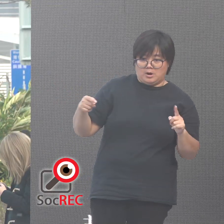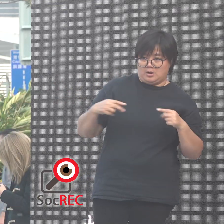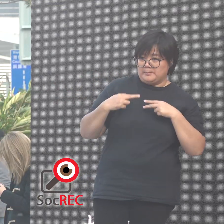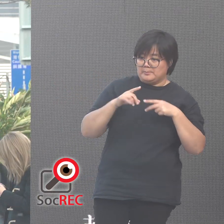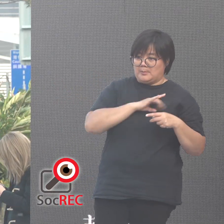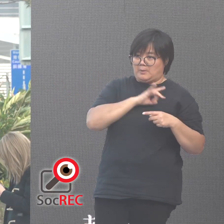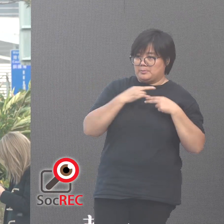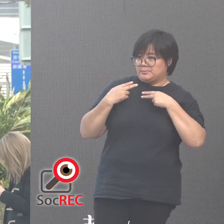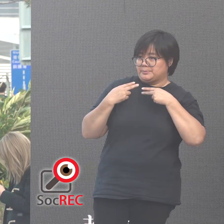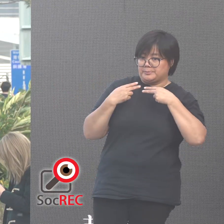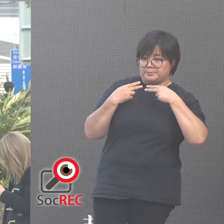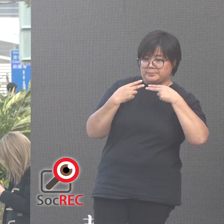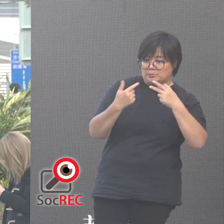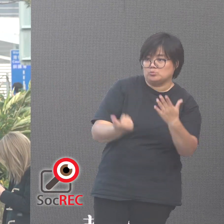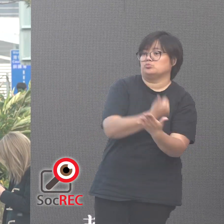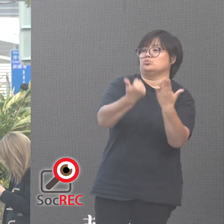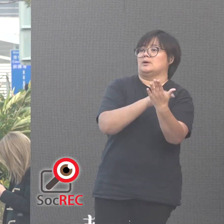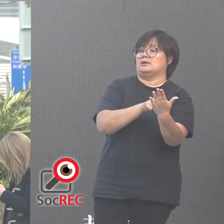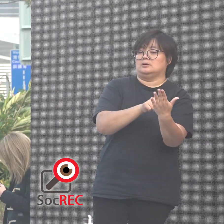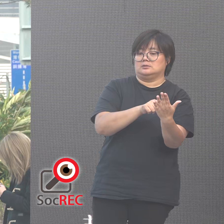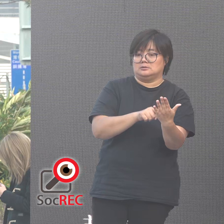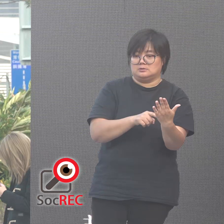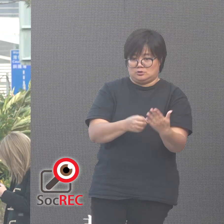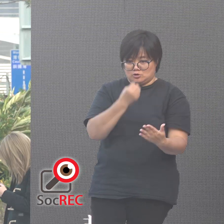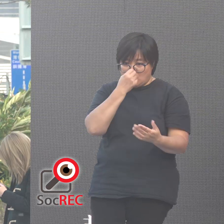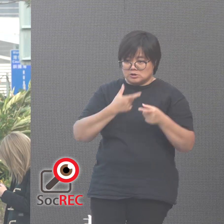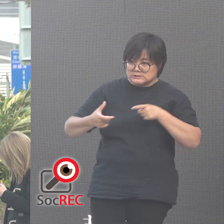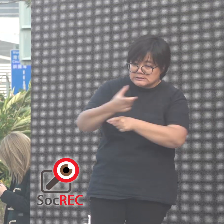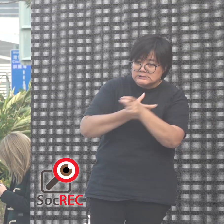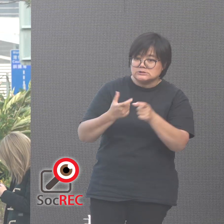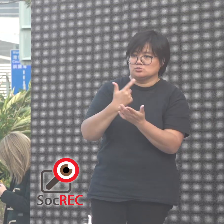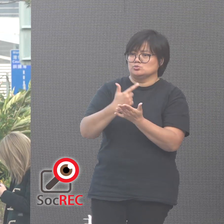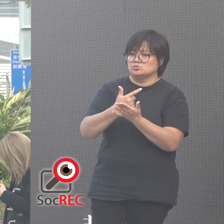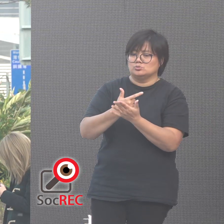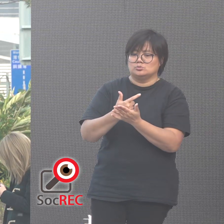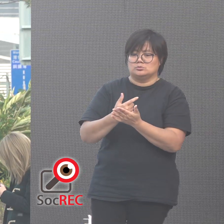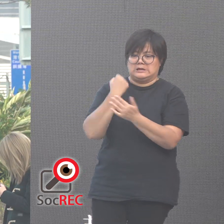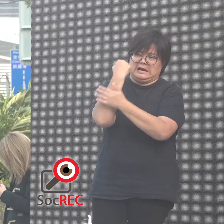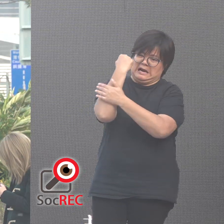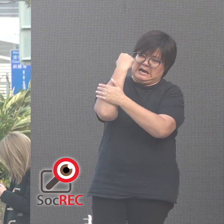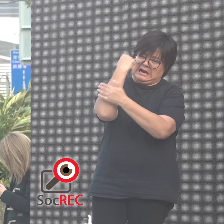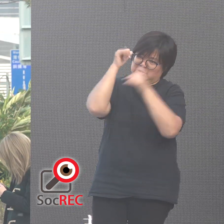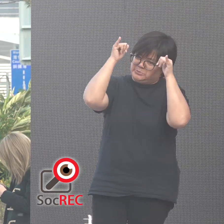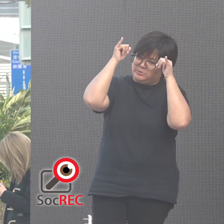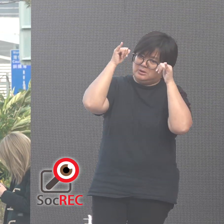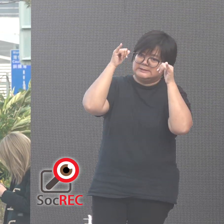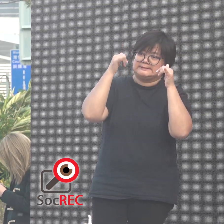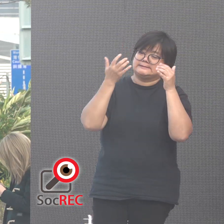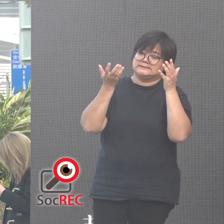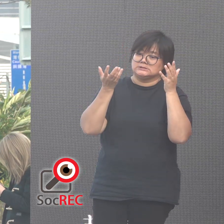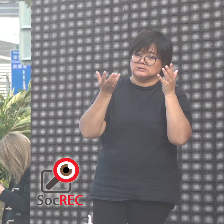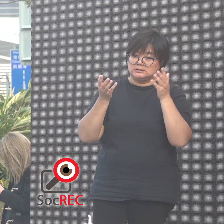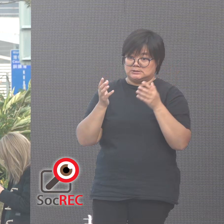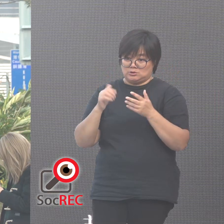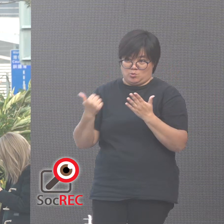血革命，但是我們是能夠可以透過我們普選之後，我們會香港自治行動，我們會推動香